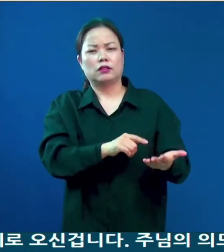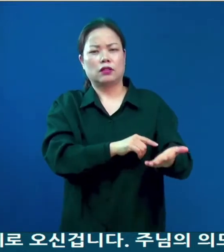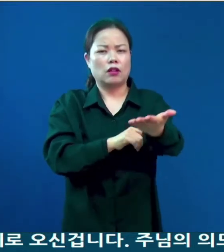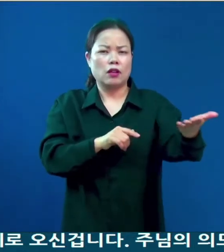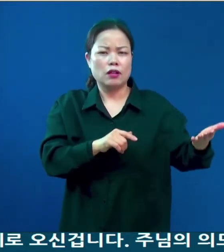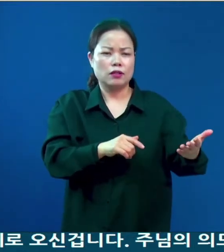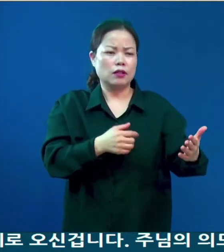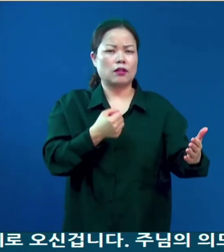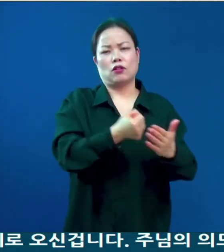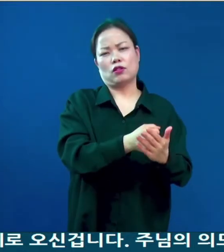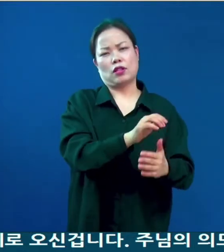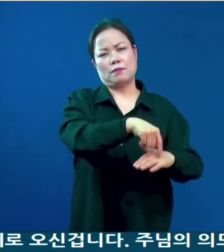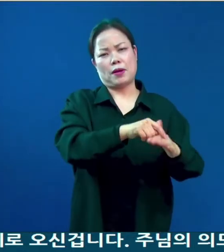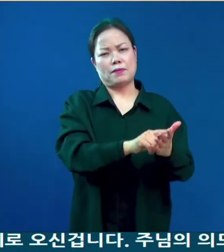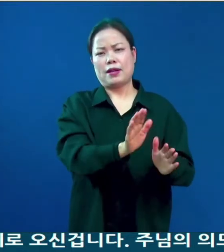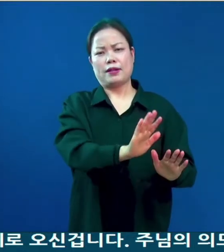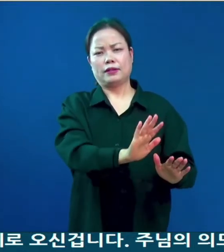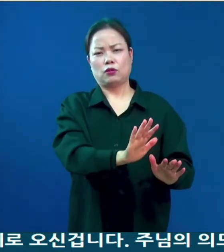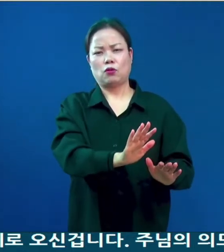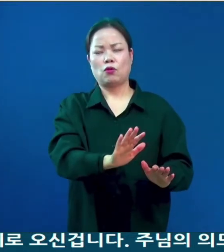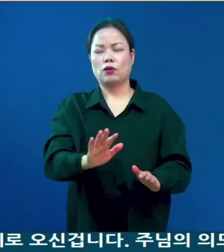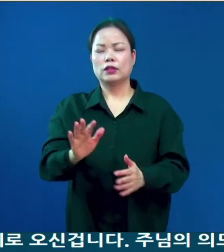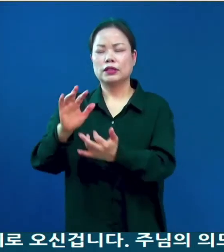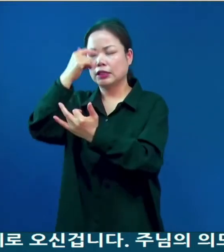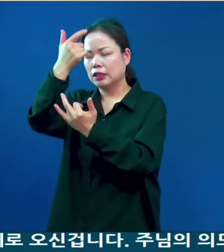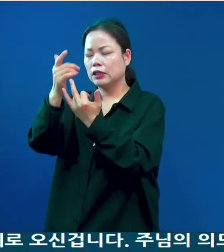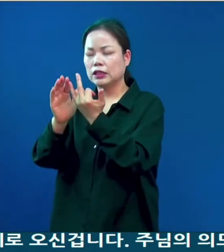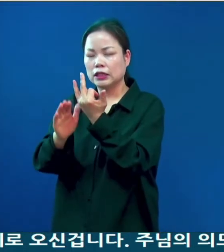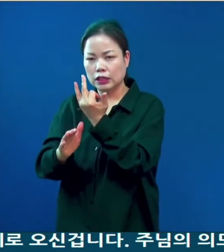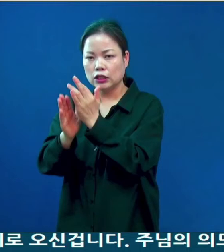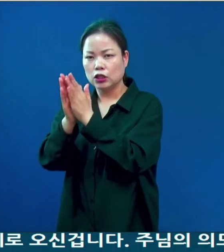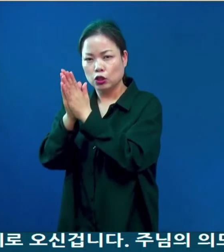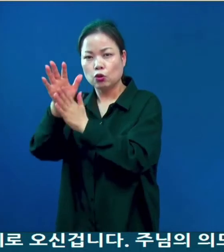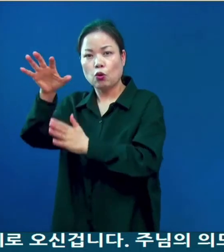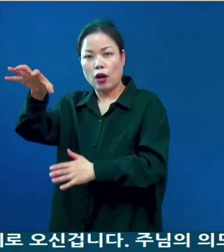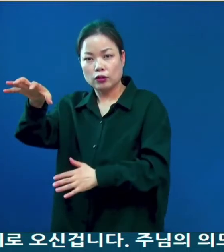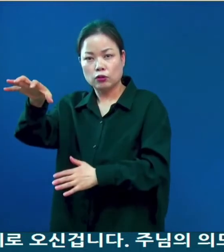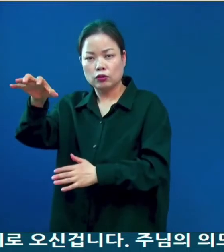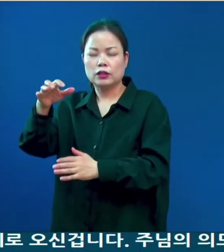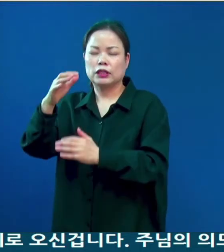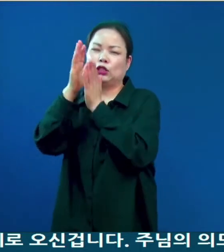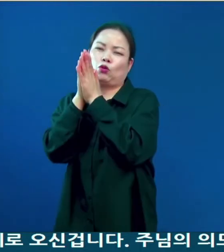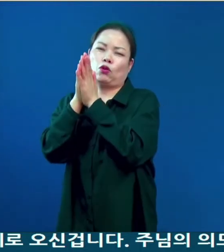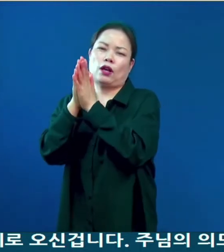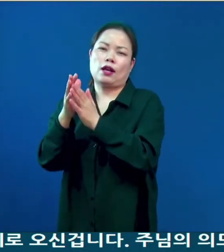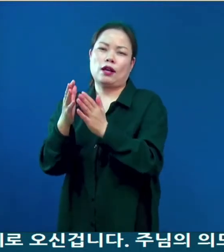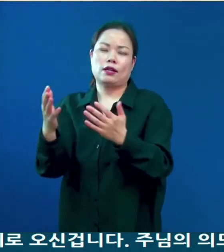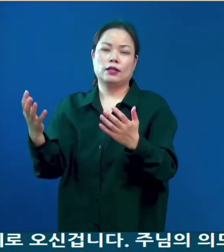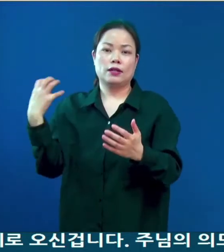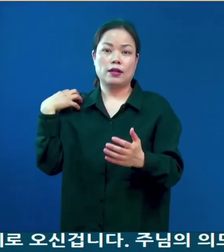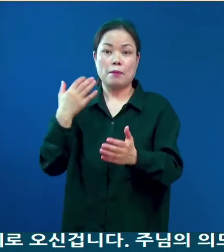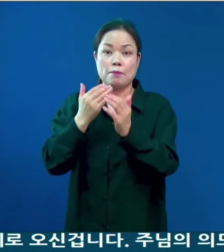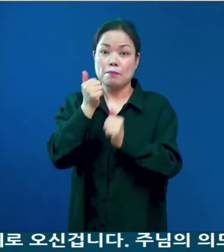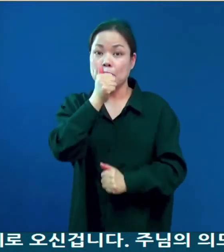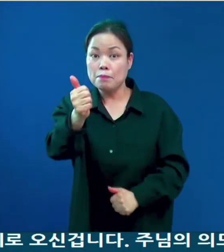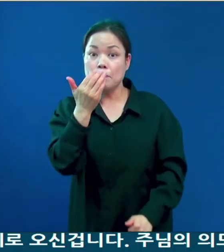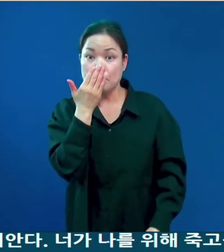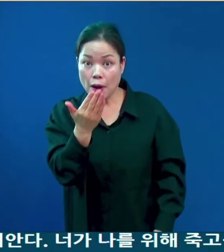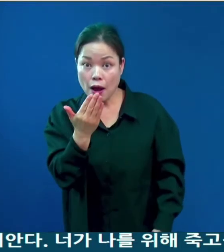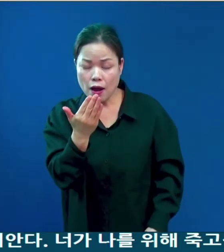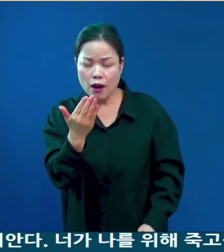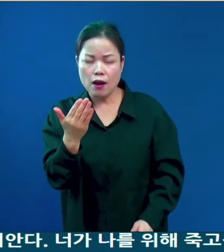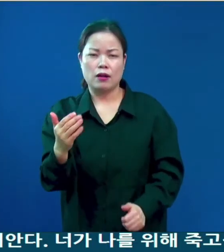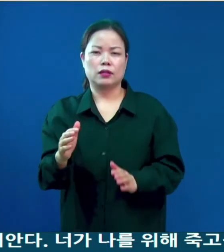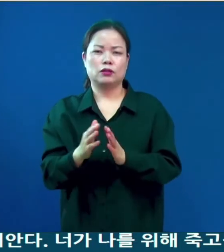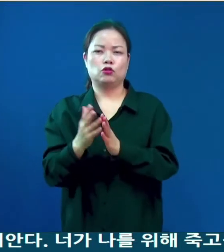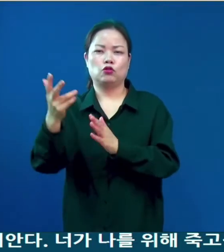너의 결단이 아니라 바로 이 겟세마네 기도로 감당하는 것이야. 이 부분을 지금